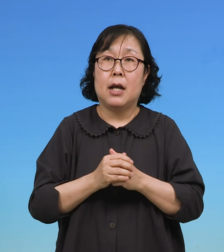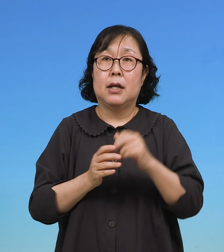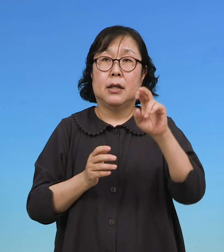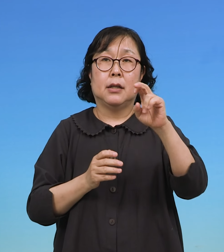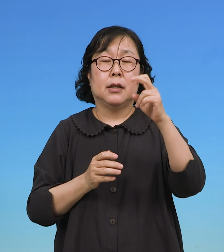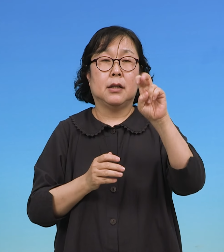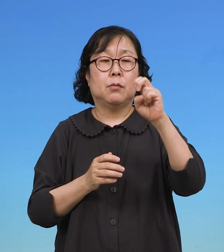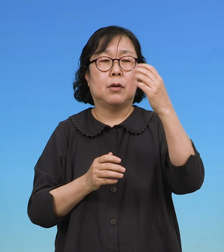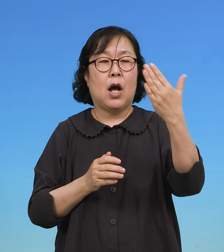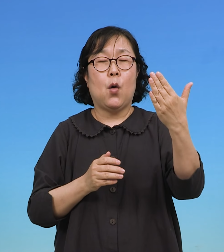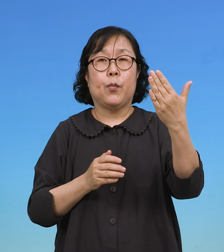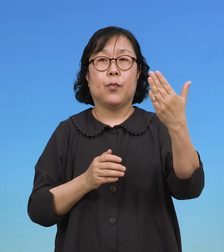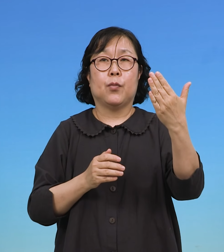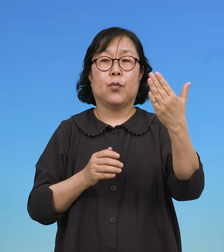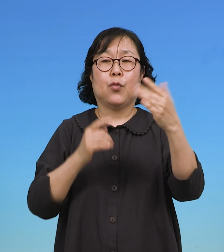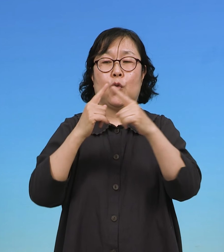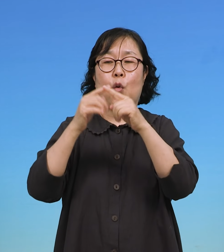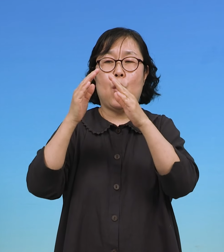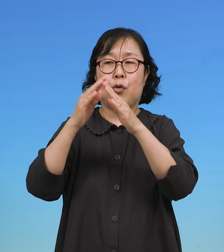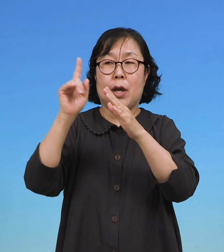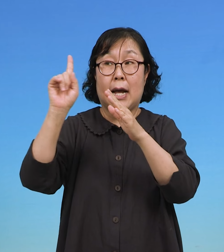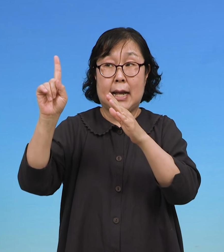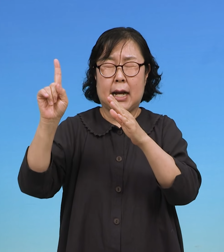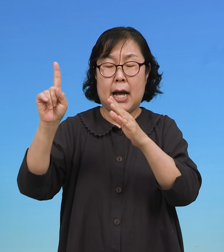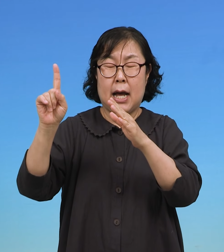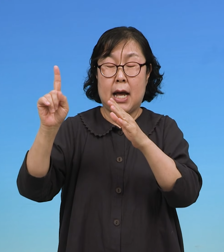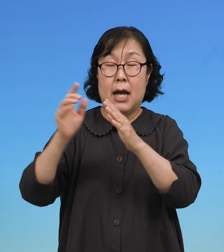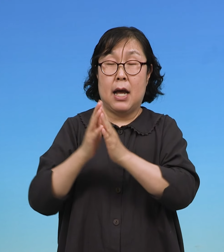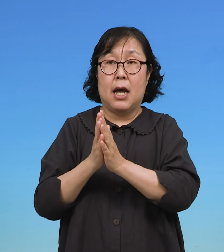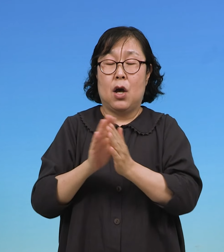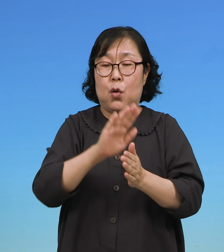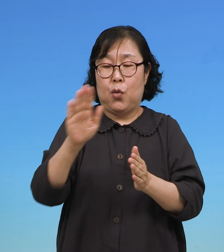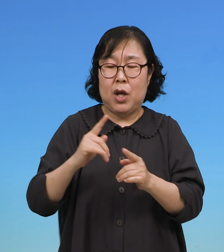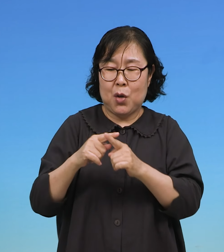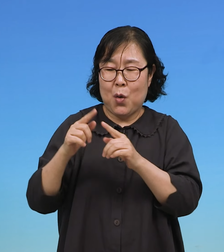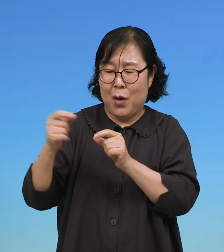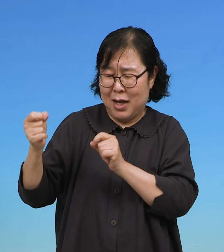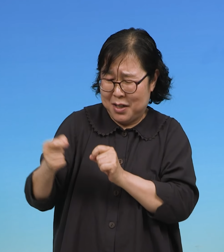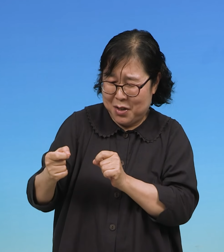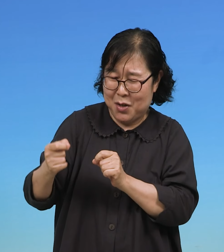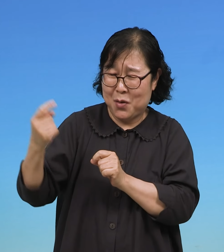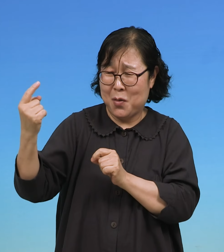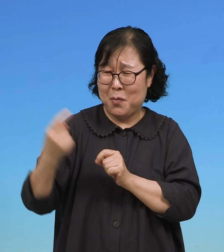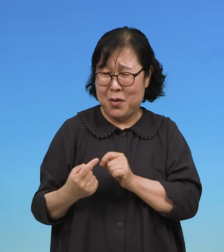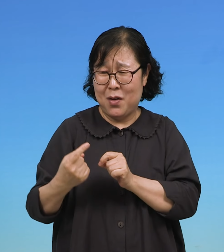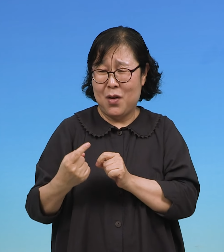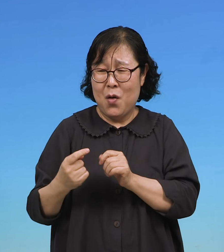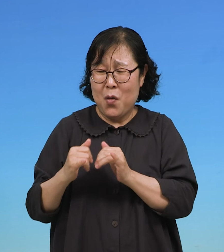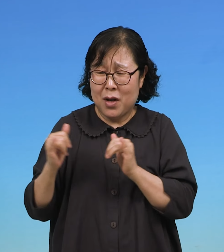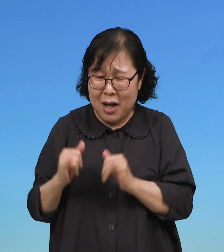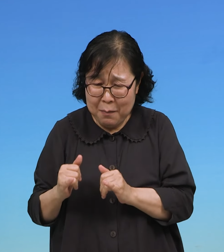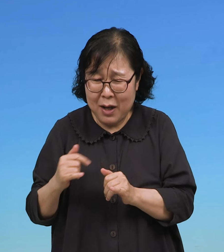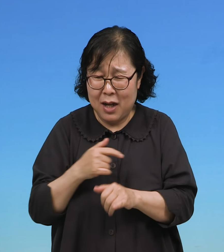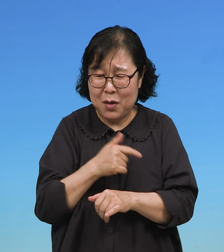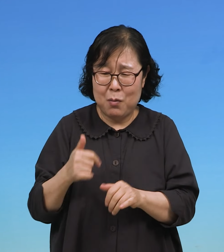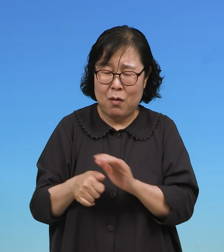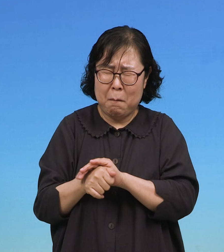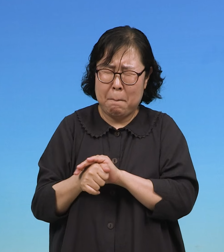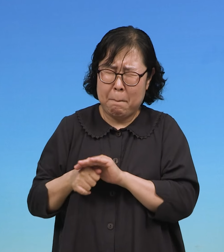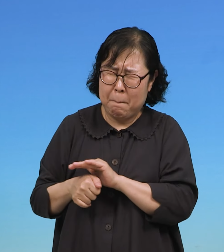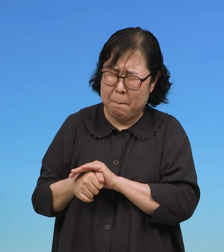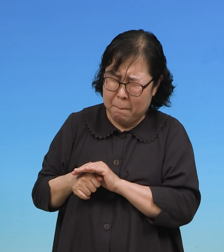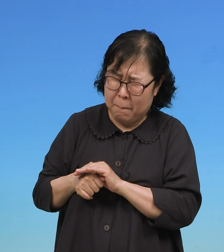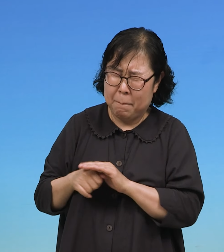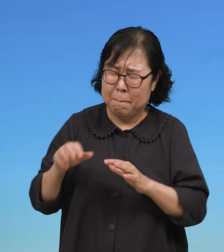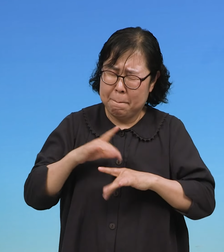중에 한 교회가 우리 교회 근처로 올까봐. 저 큰 교회가 그냥 우리 교회 근처로 오면은 이게 너무 위축될 것